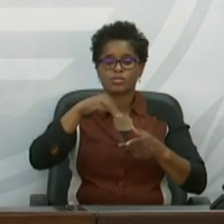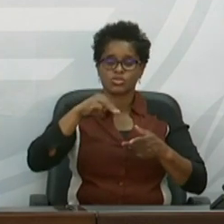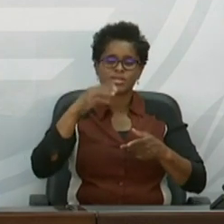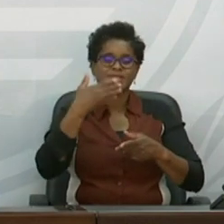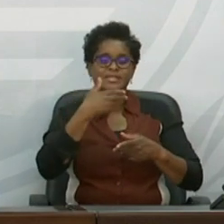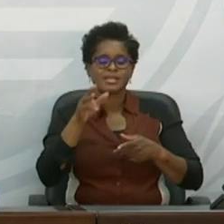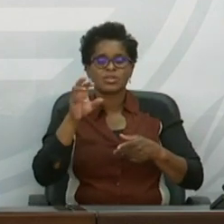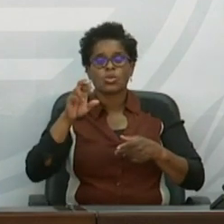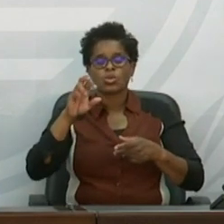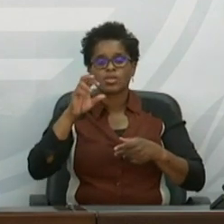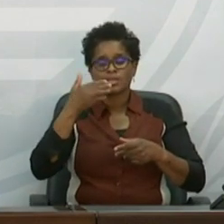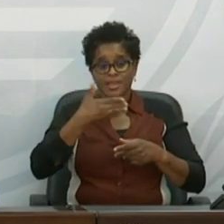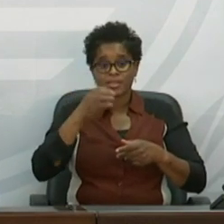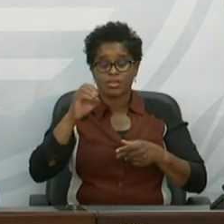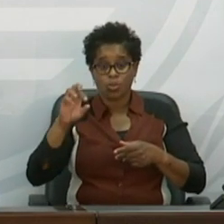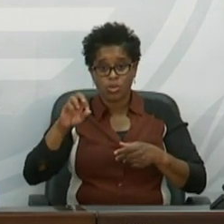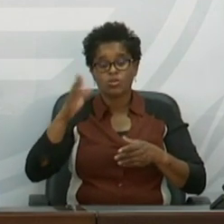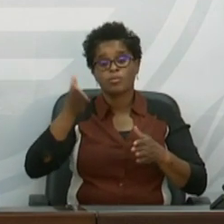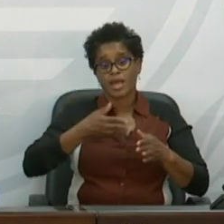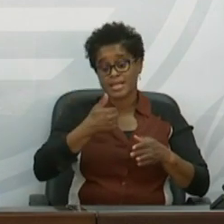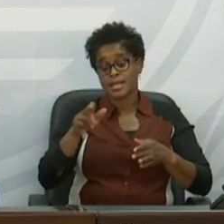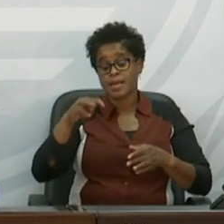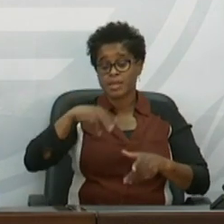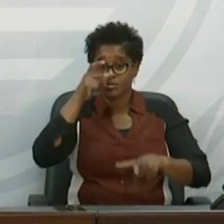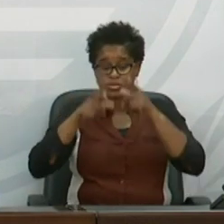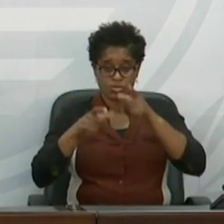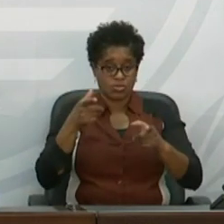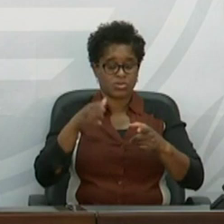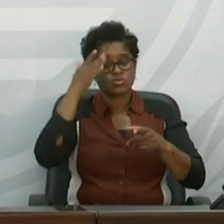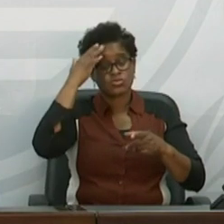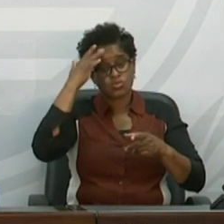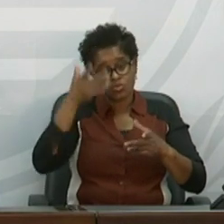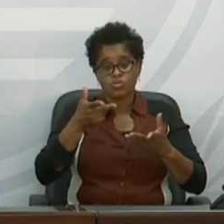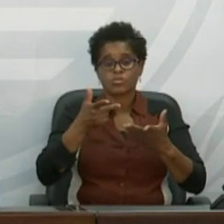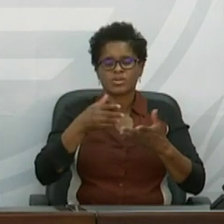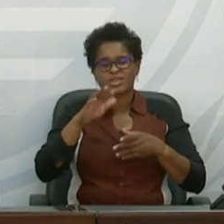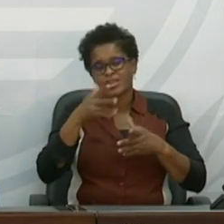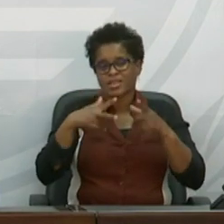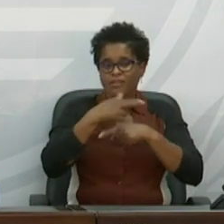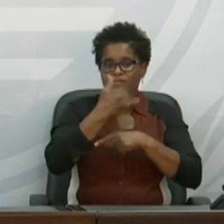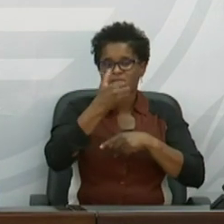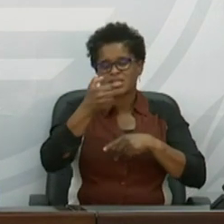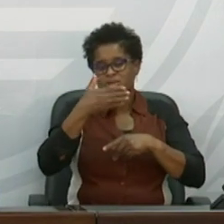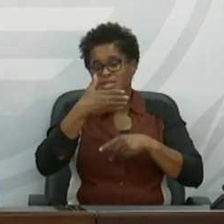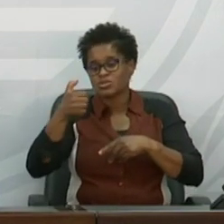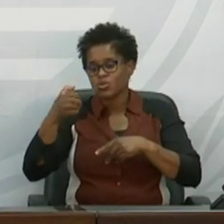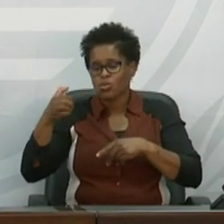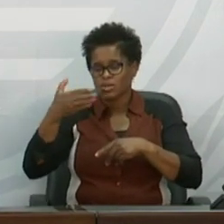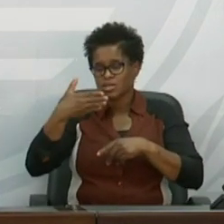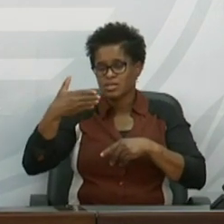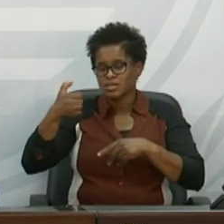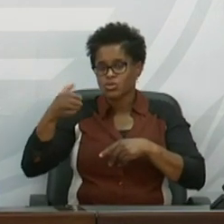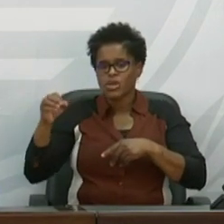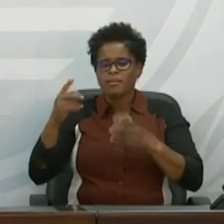habitantes. São taxas, apesar de estarem no intervalo de 25 a 150, mas estão mais próximos